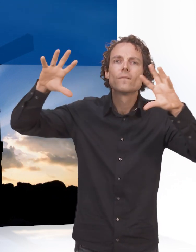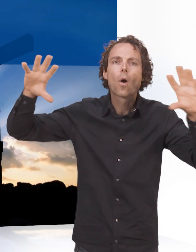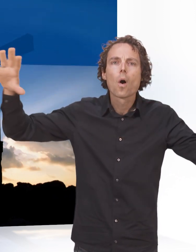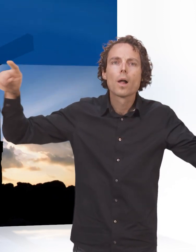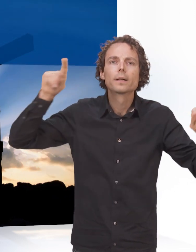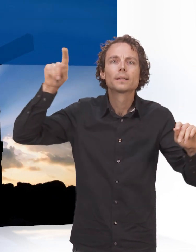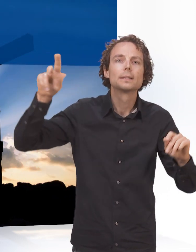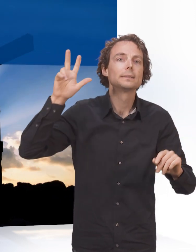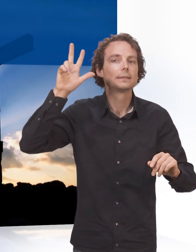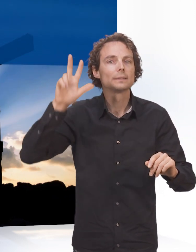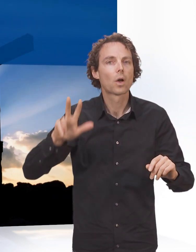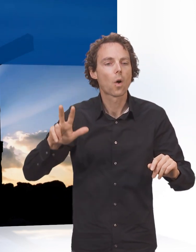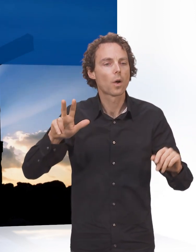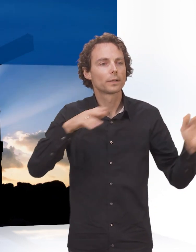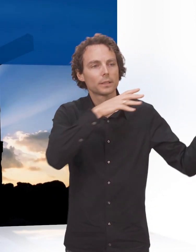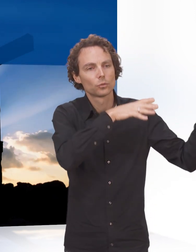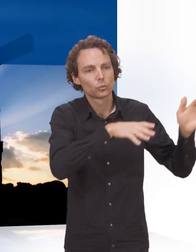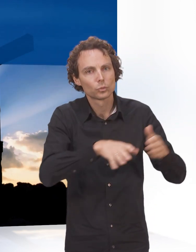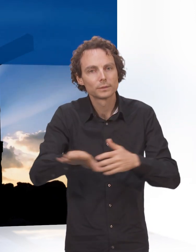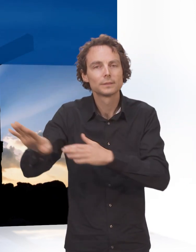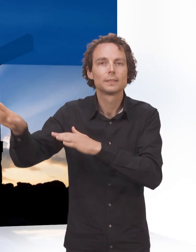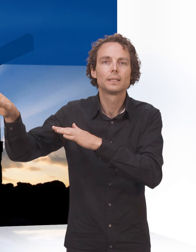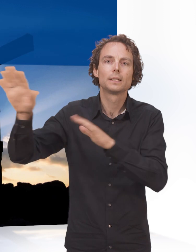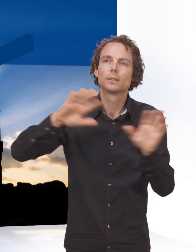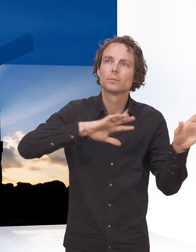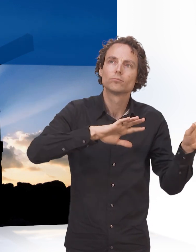diese Wolke der Zeugen